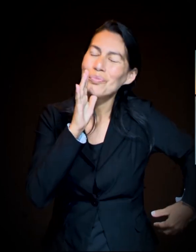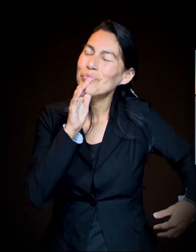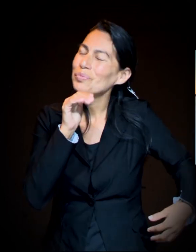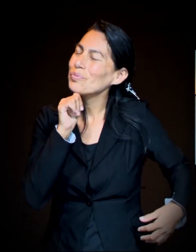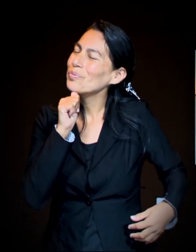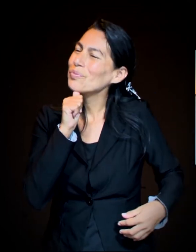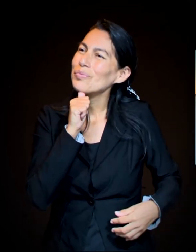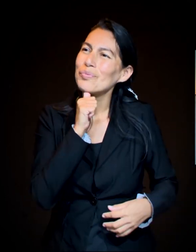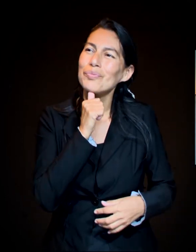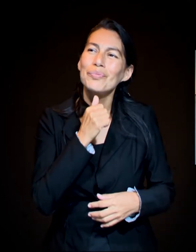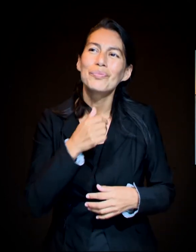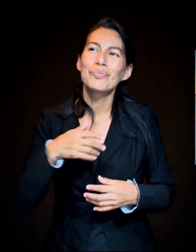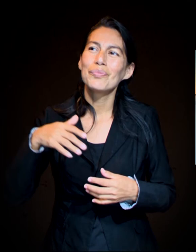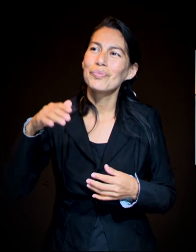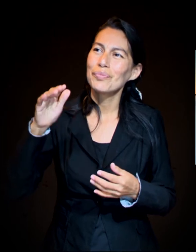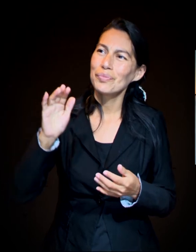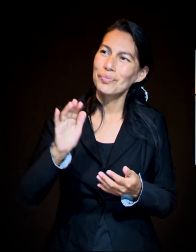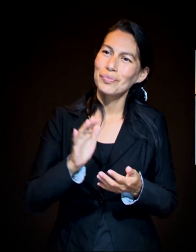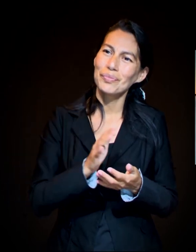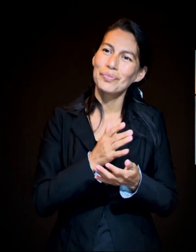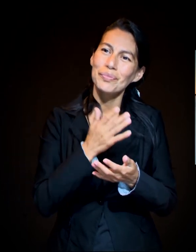ocultar.